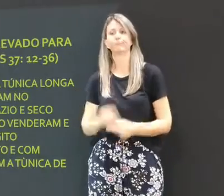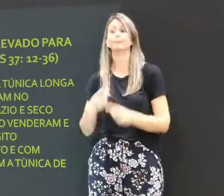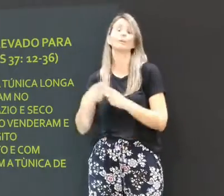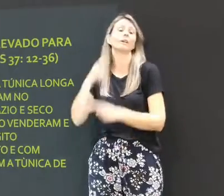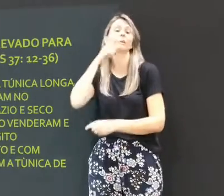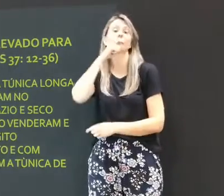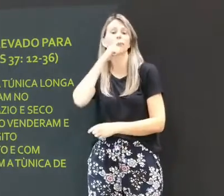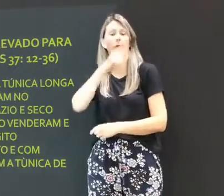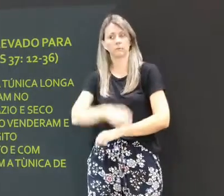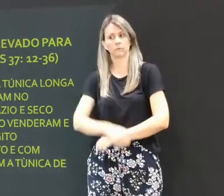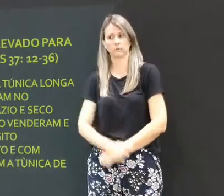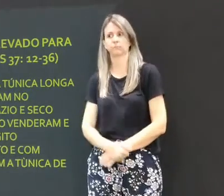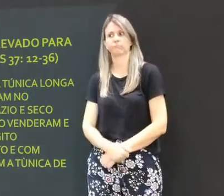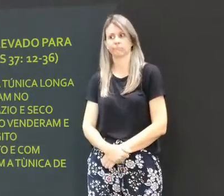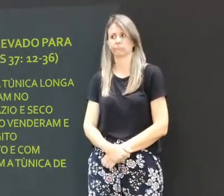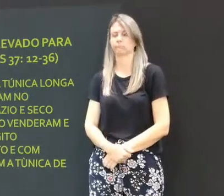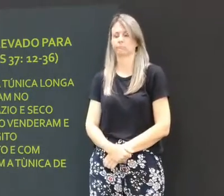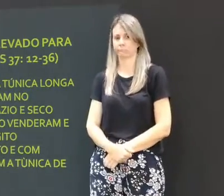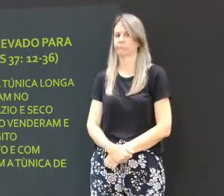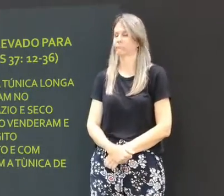ele, por causa de ciúmes.